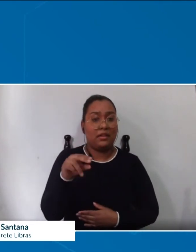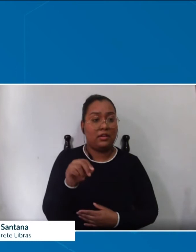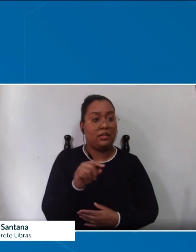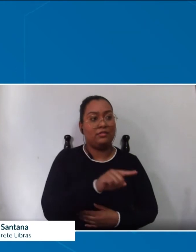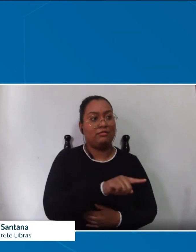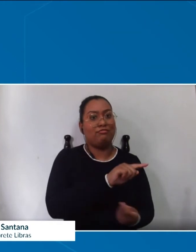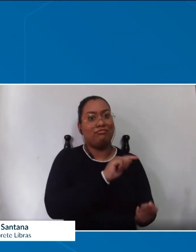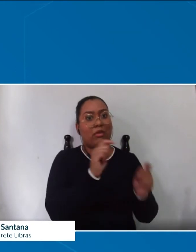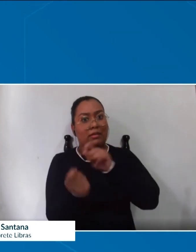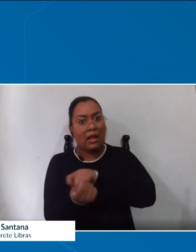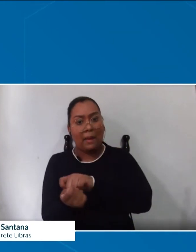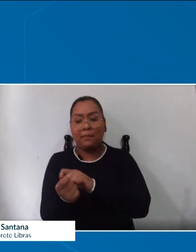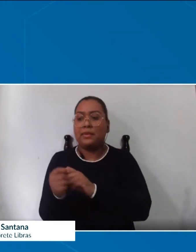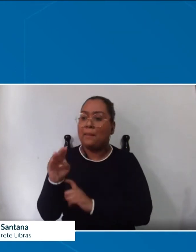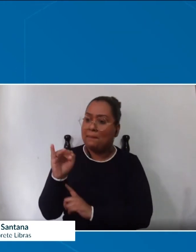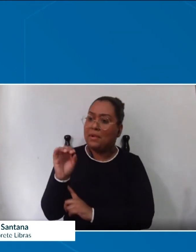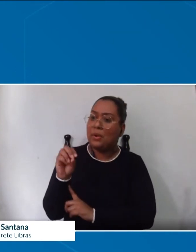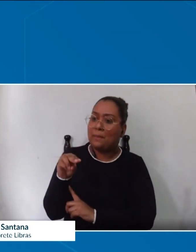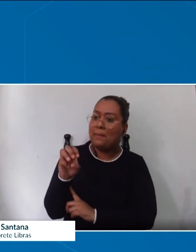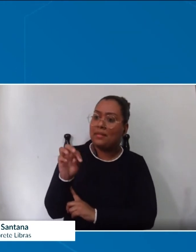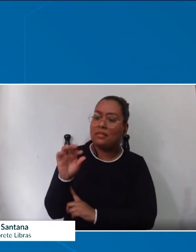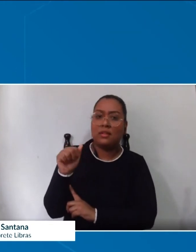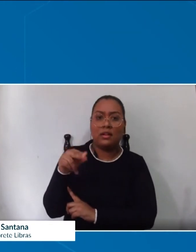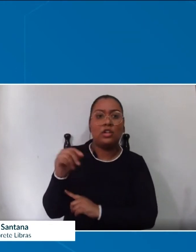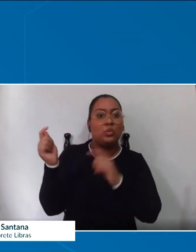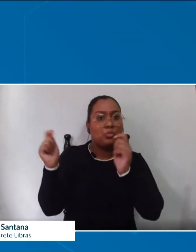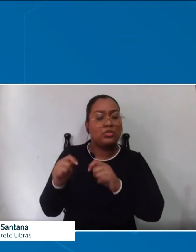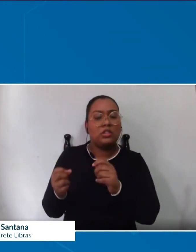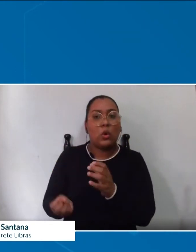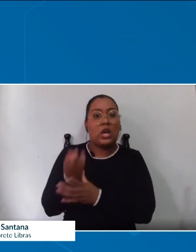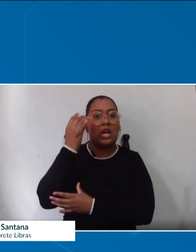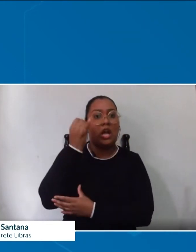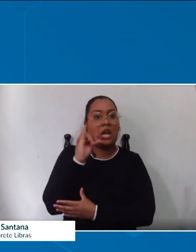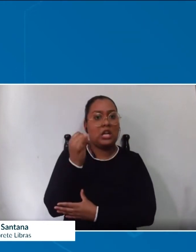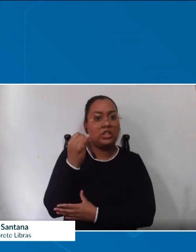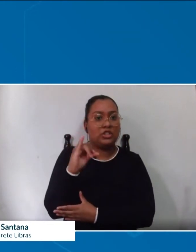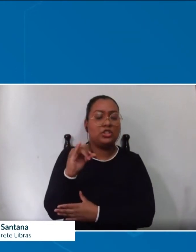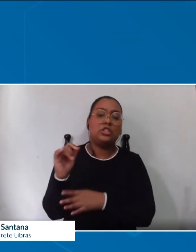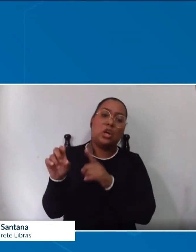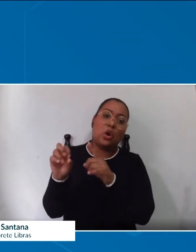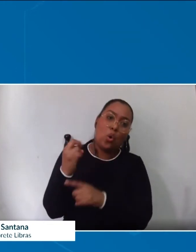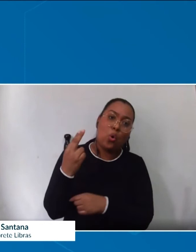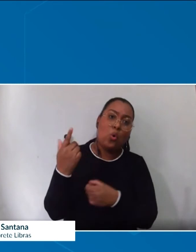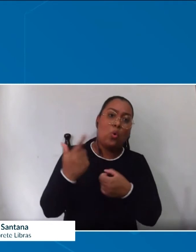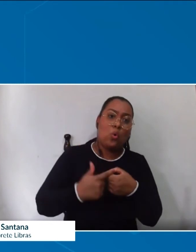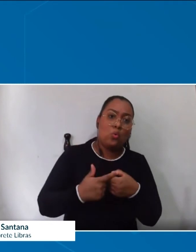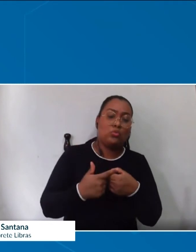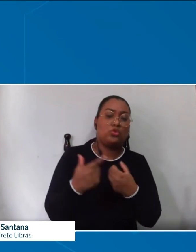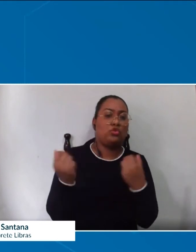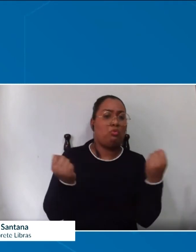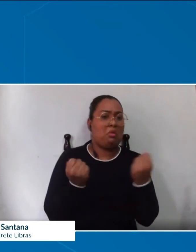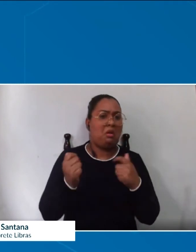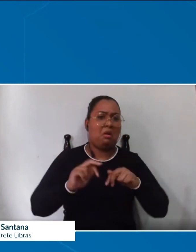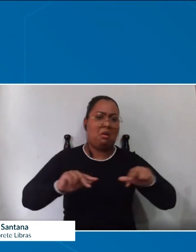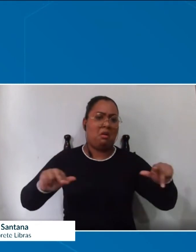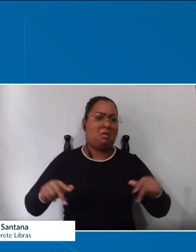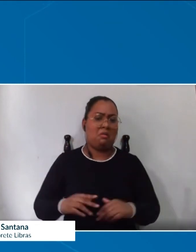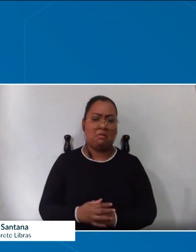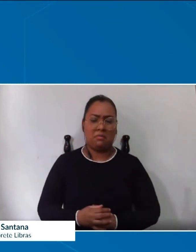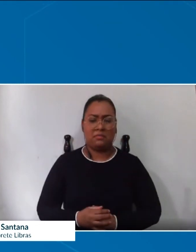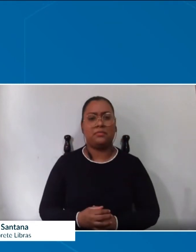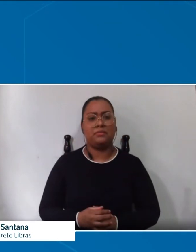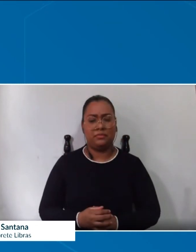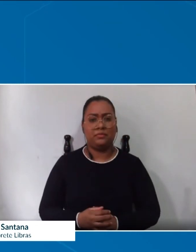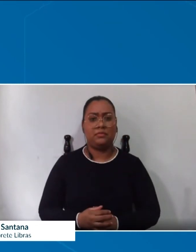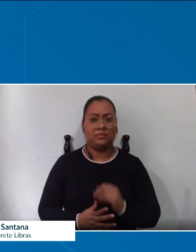como combustível para a geração de energia elétrica ou mesmo combustível para veículos, certo?